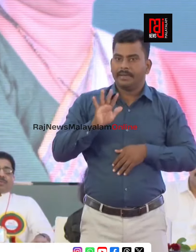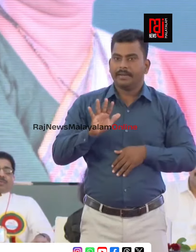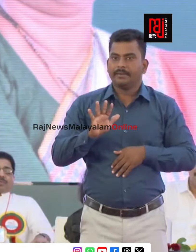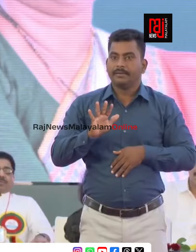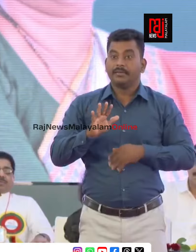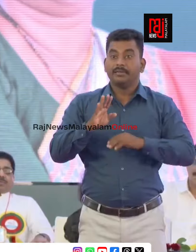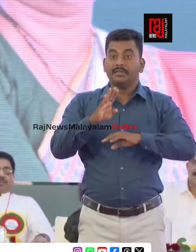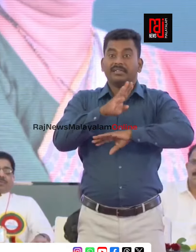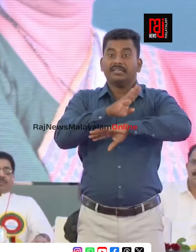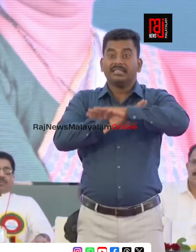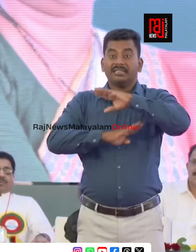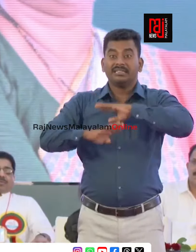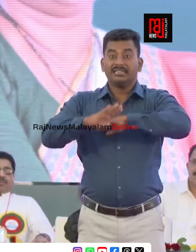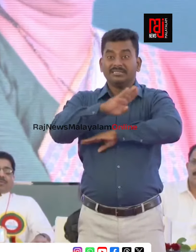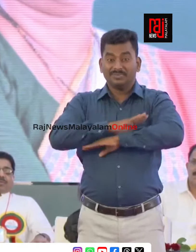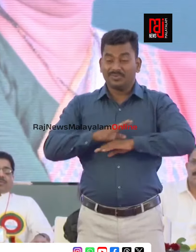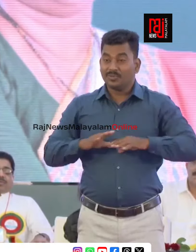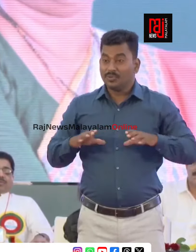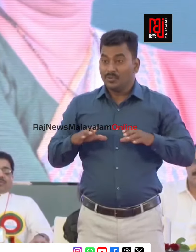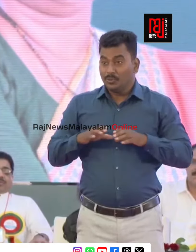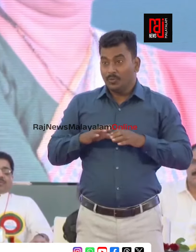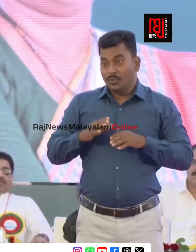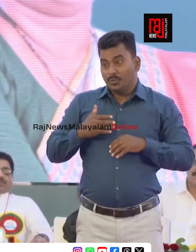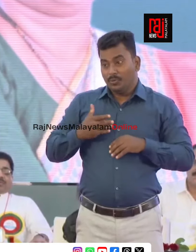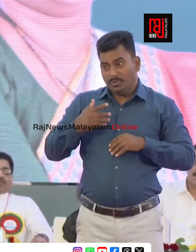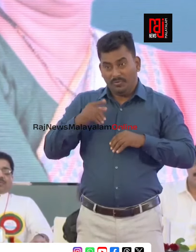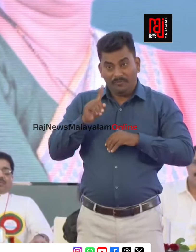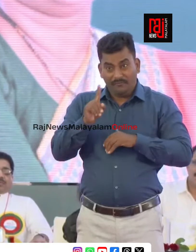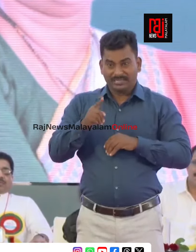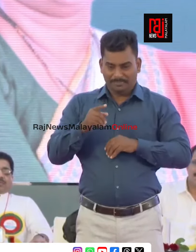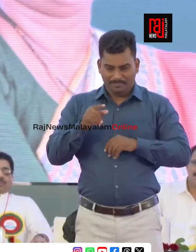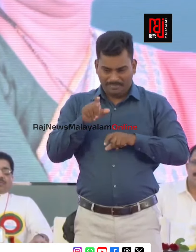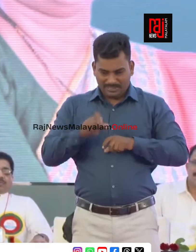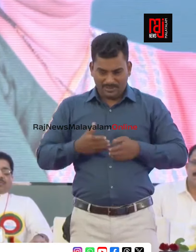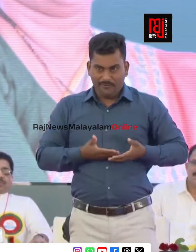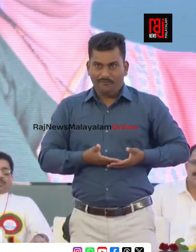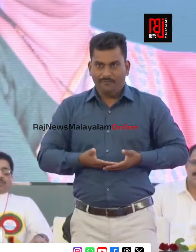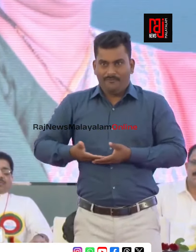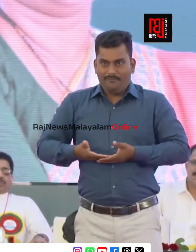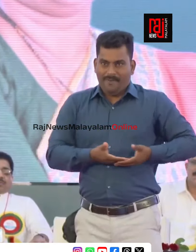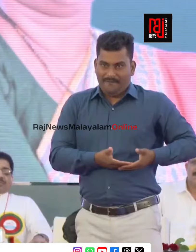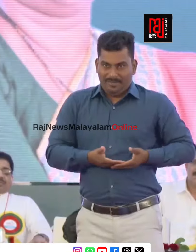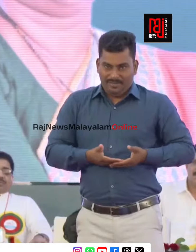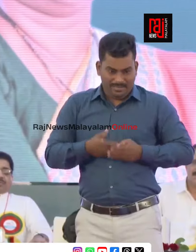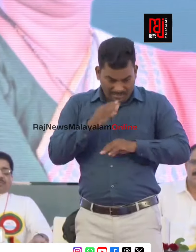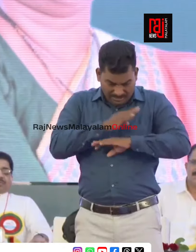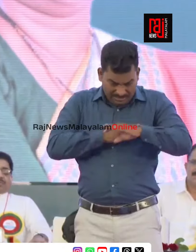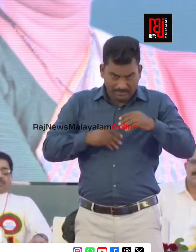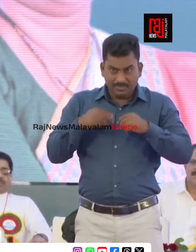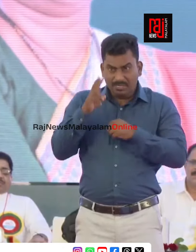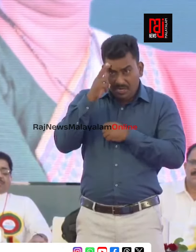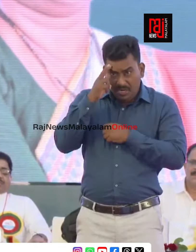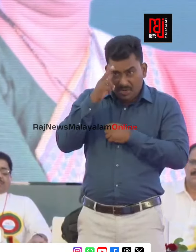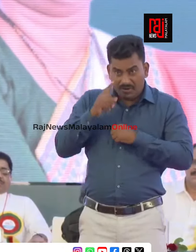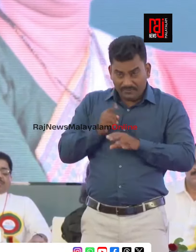ഭിന്നശേഷി പ്രതിരോധം, നേരത്തെയുള്ള കണ്ടെത്തൽ, പുനരധിവാസ പ്രക്രിയകൾ തുടങ്ങിയവ